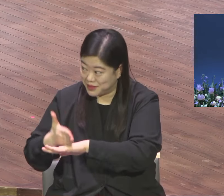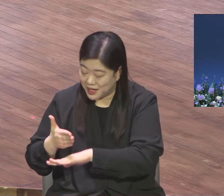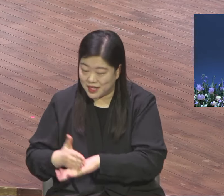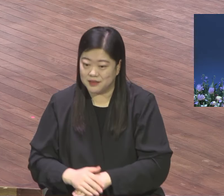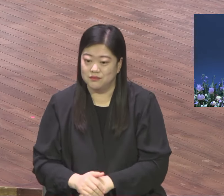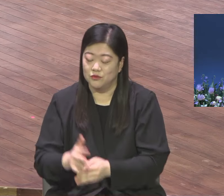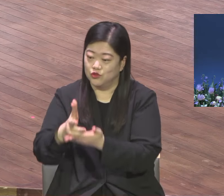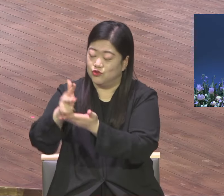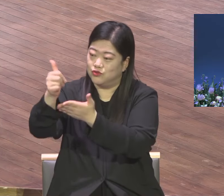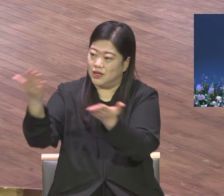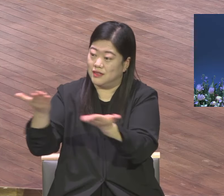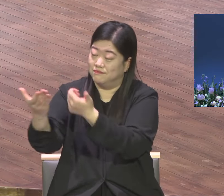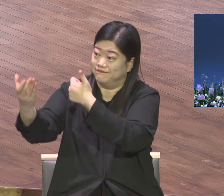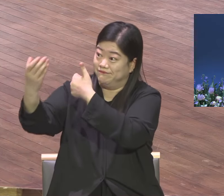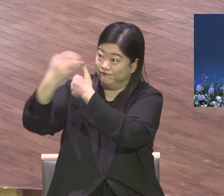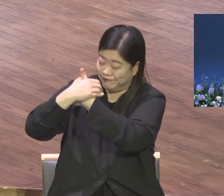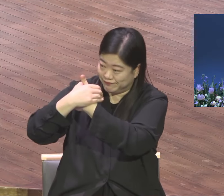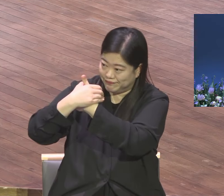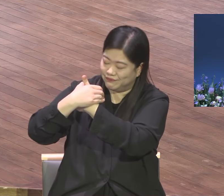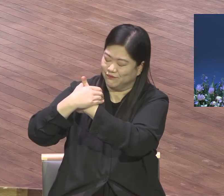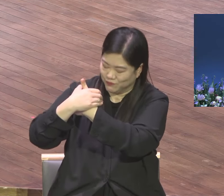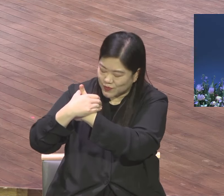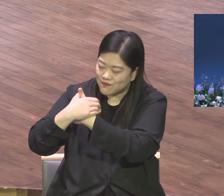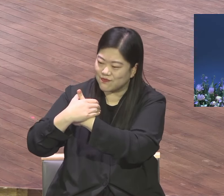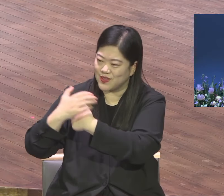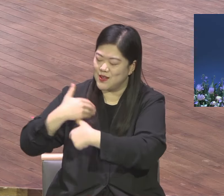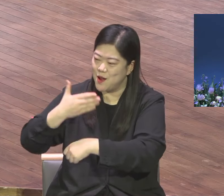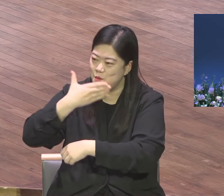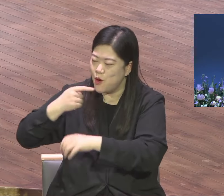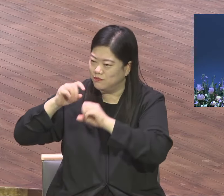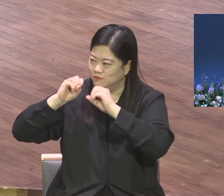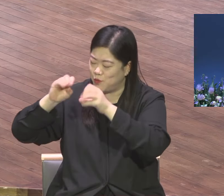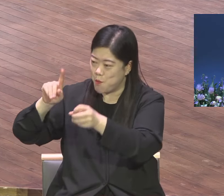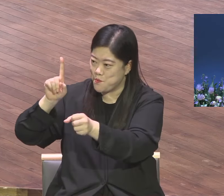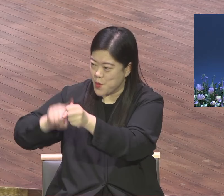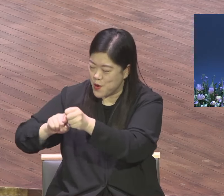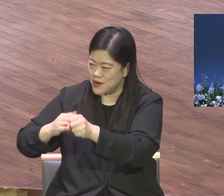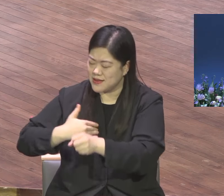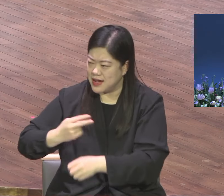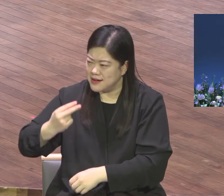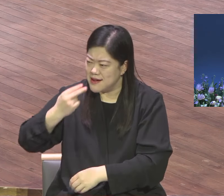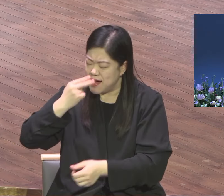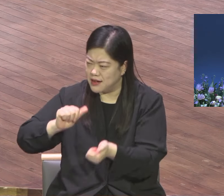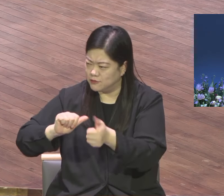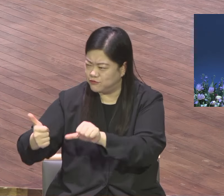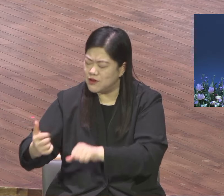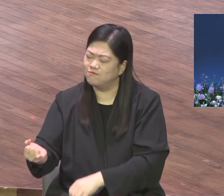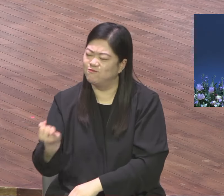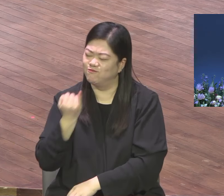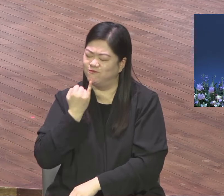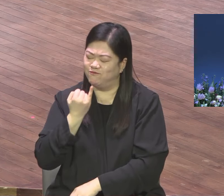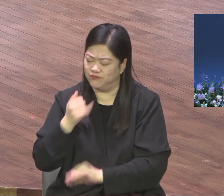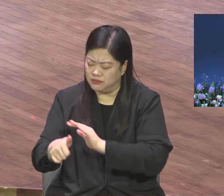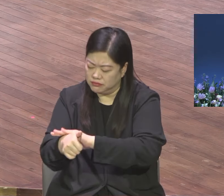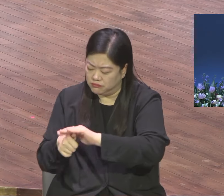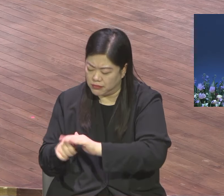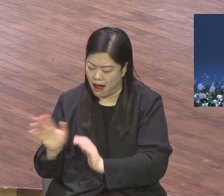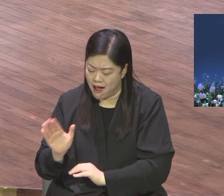함께 받은 사명, 이 복음 증거하는 일에 나의 생명도 조금도 아끼지